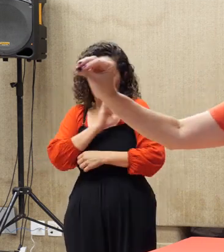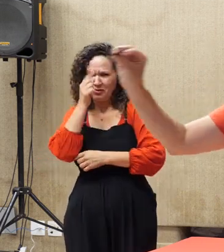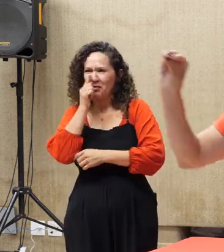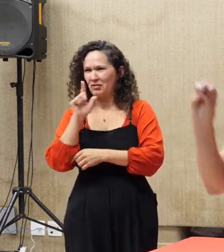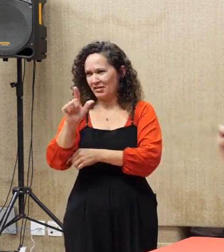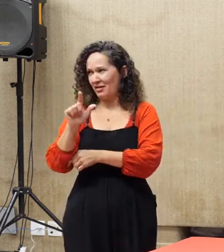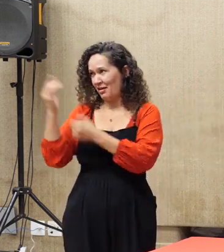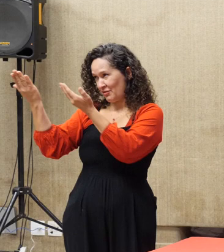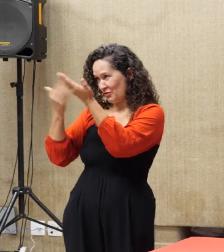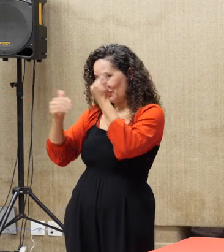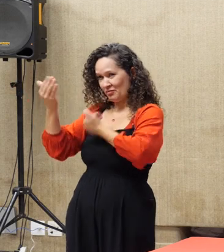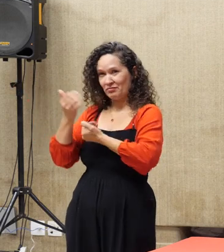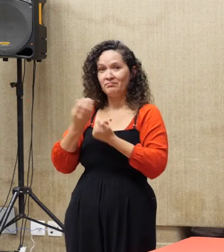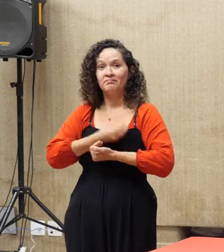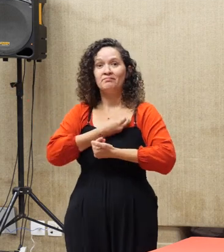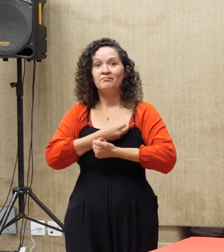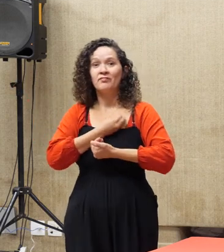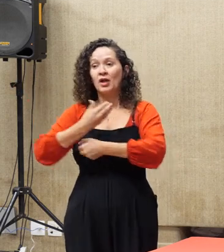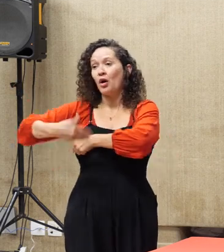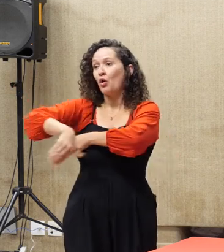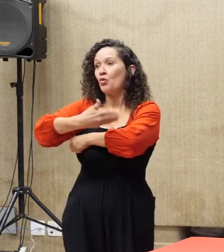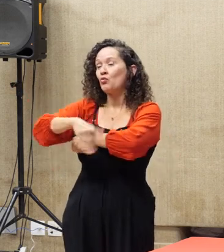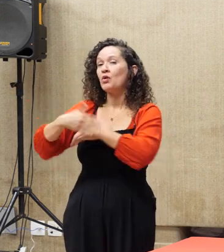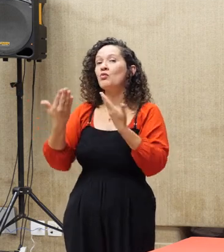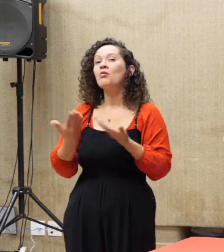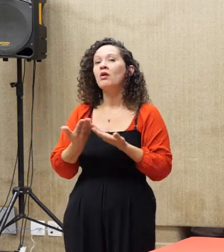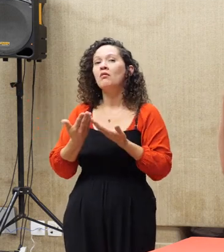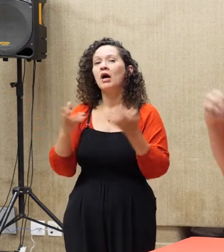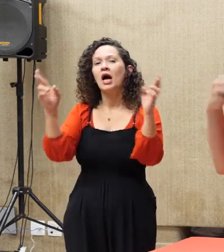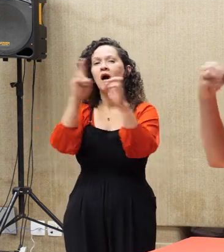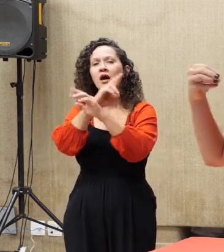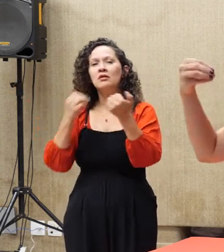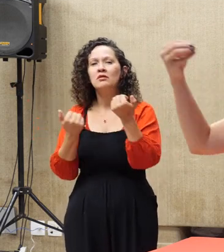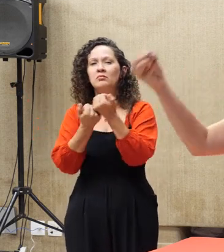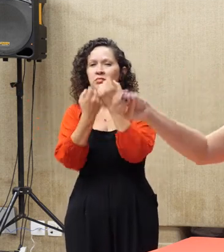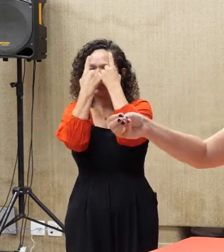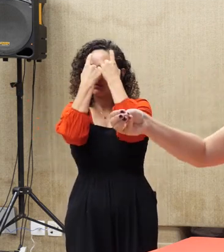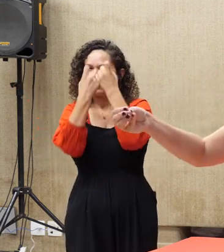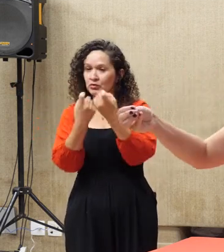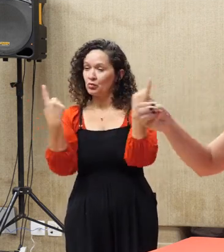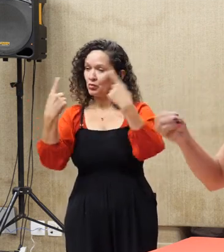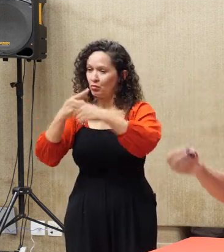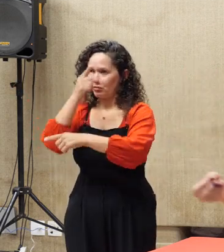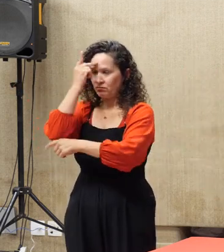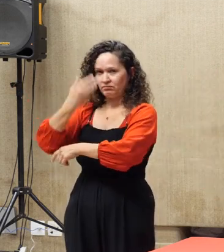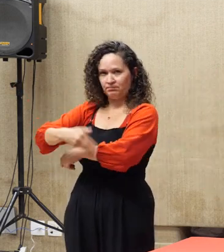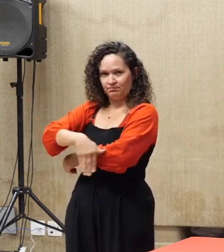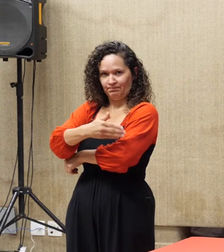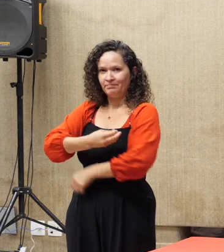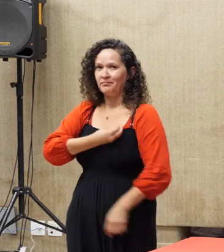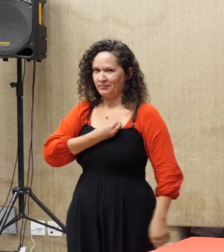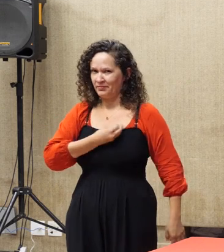acionar o conselho? Morador em situação de rua? Qual que é a rede para a violência de morador em situação de rua?